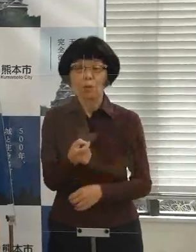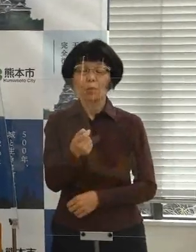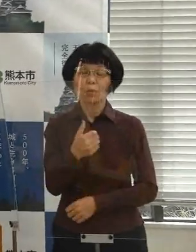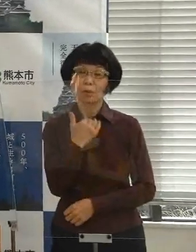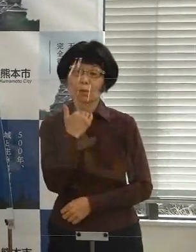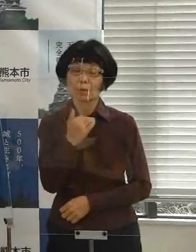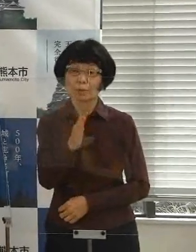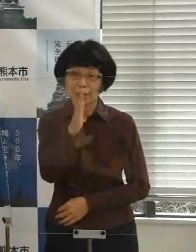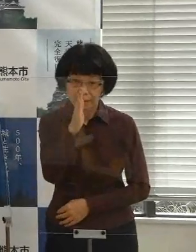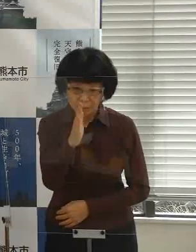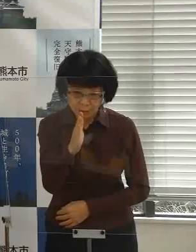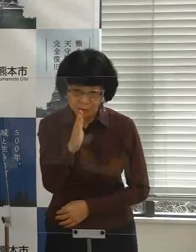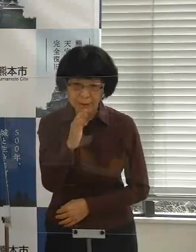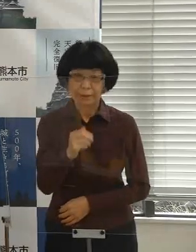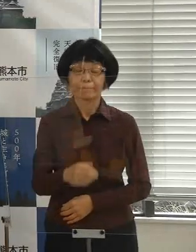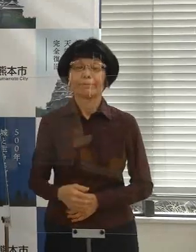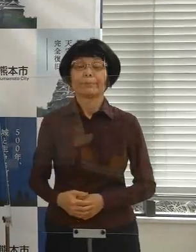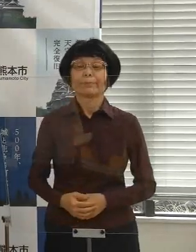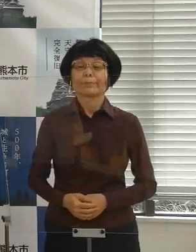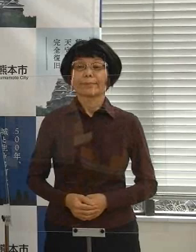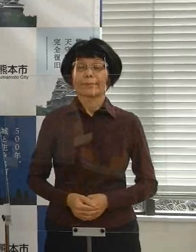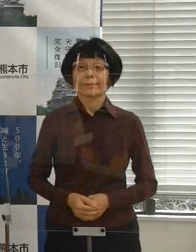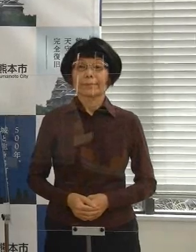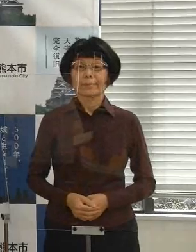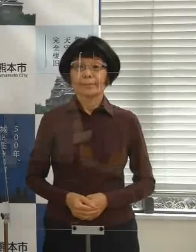をいただきたいというふうに思います。